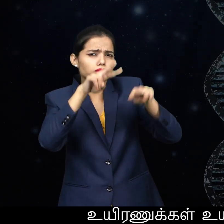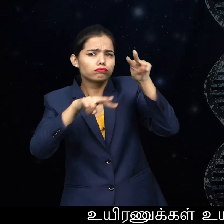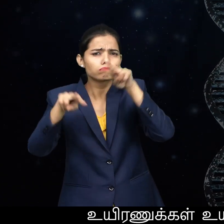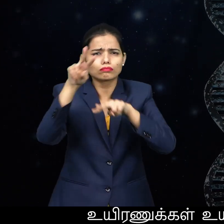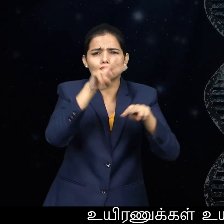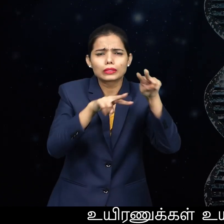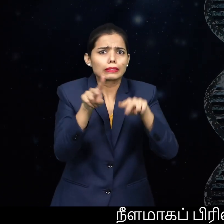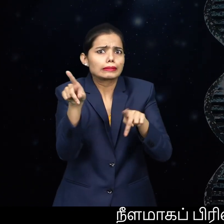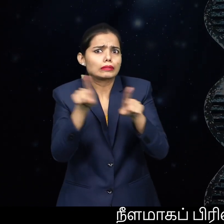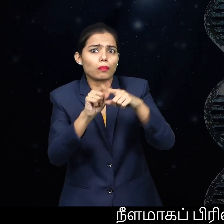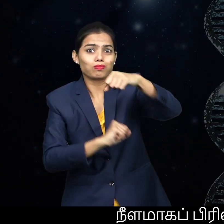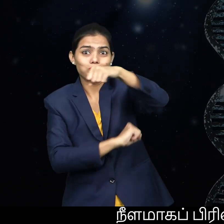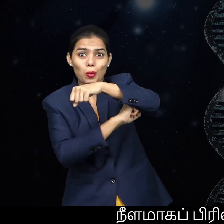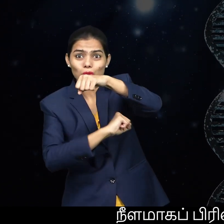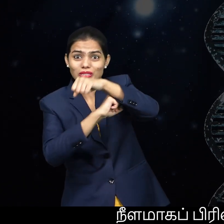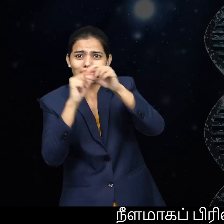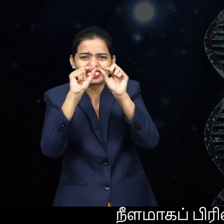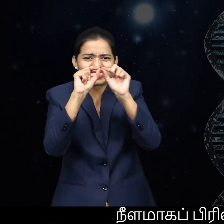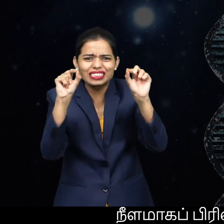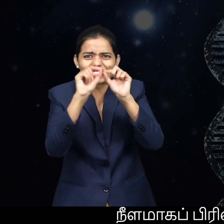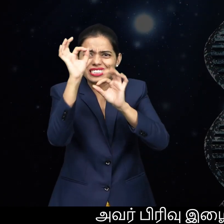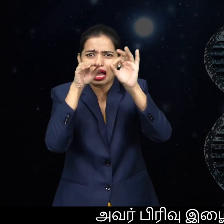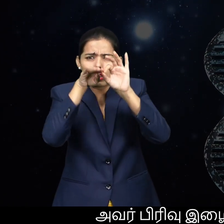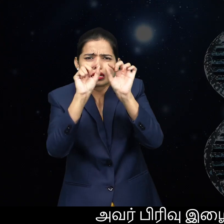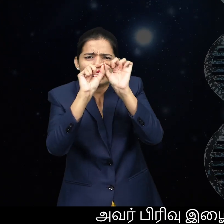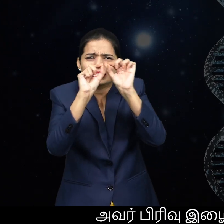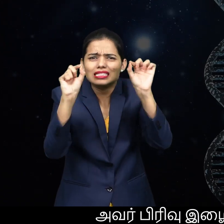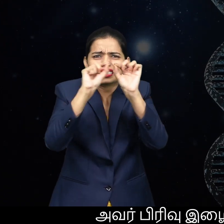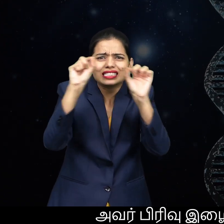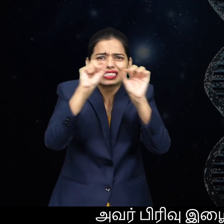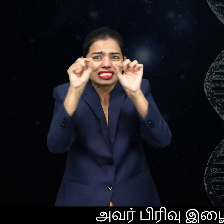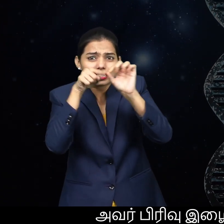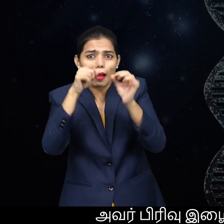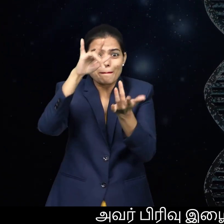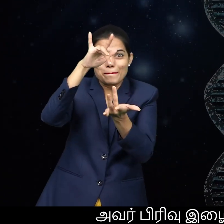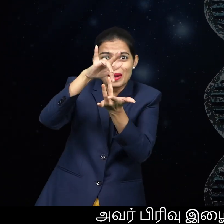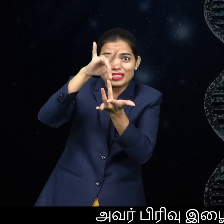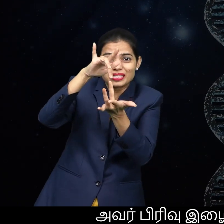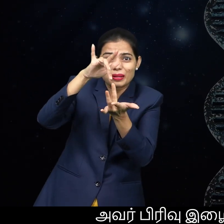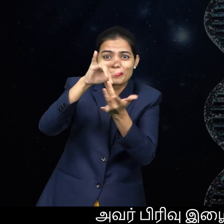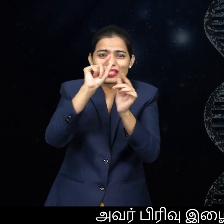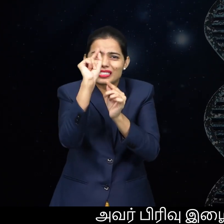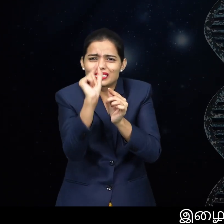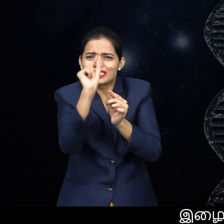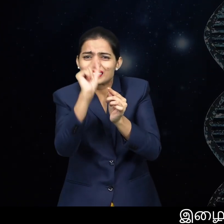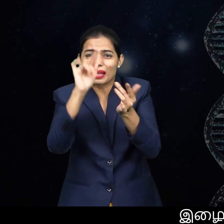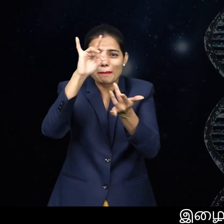பிரிவின் போது நீளமாக பிரிவதை கவனித்தார். அவர் பிரிவு இழையுறு பிரிவு, அதாவது இழையுறு